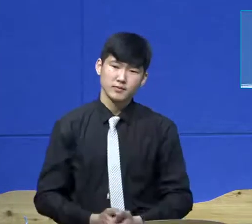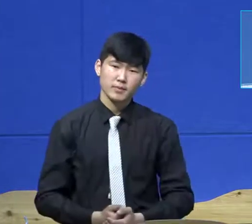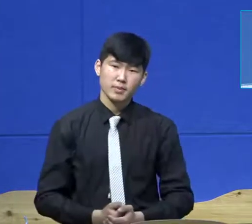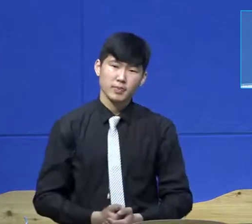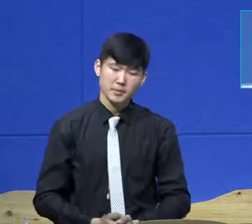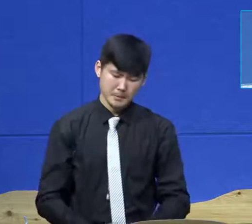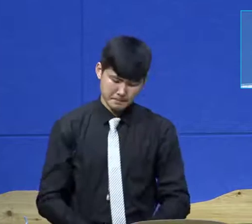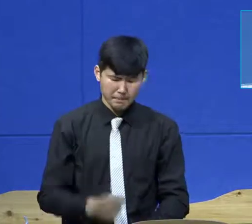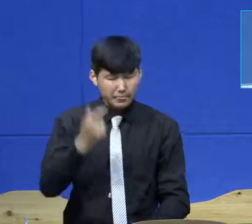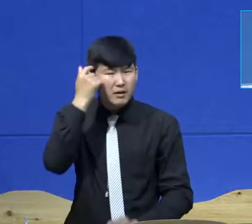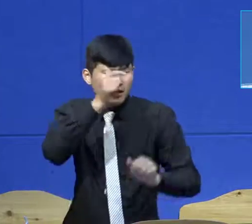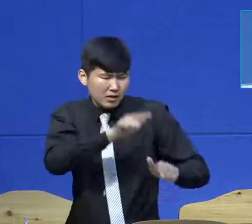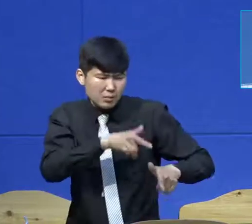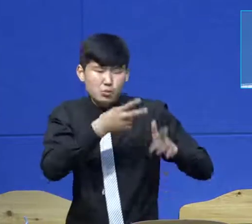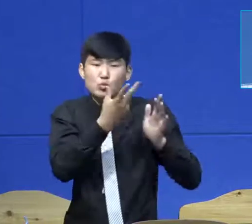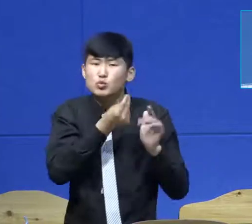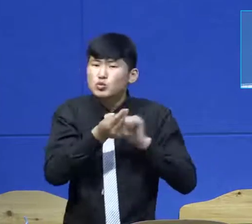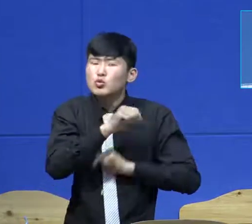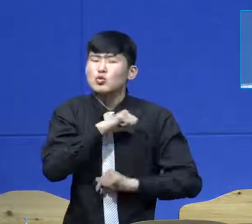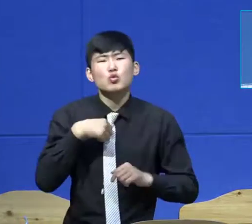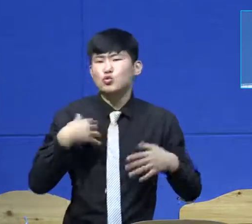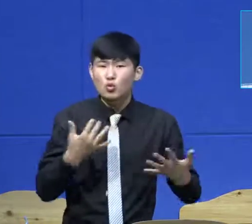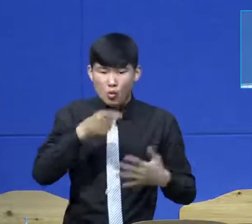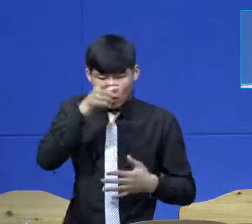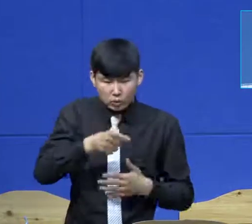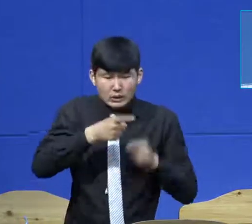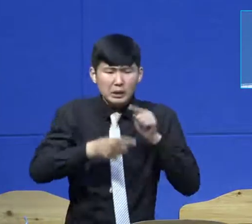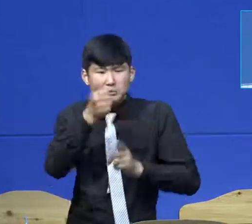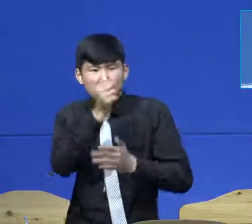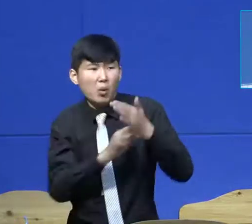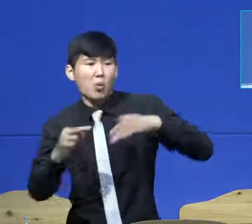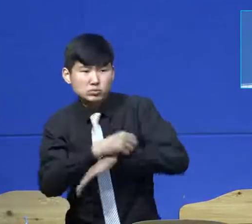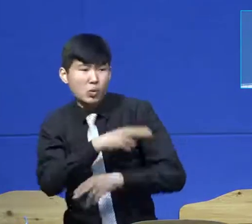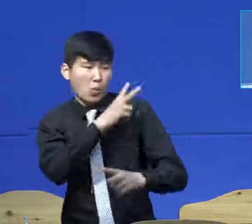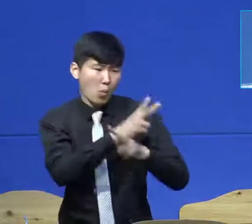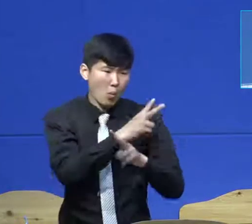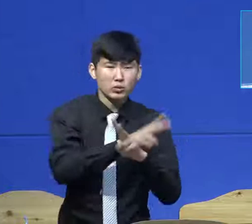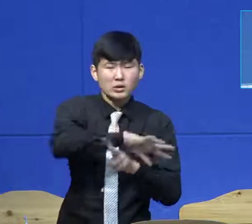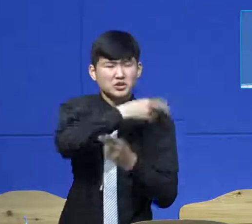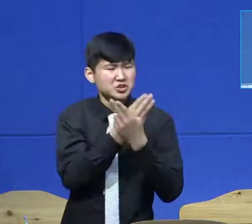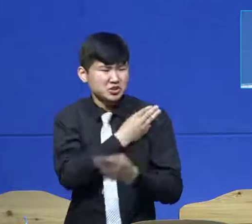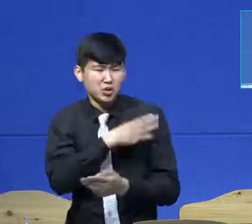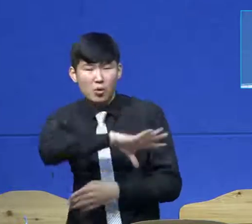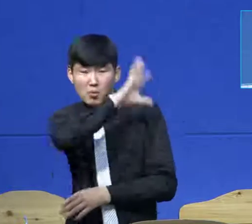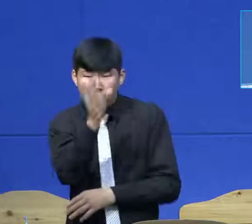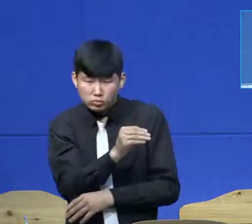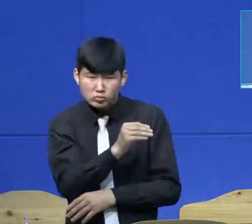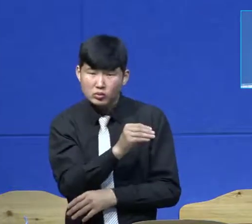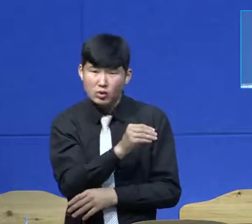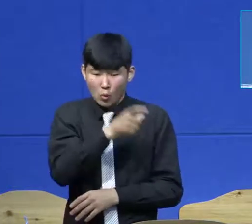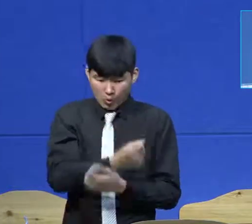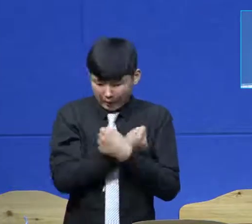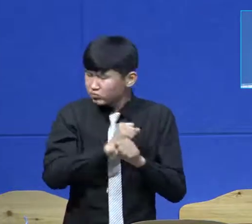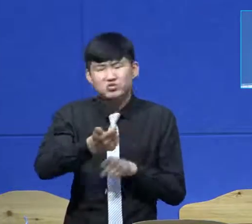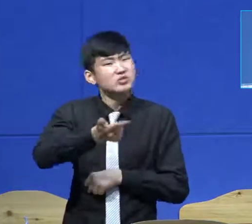Хамгийн гайхалтай үнэн өөрөө юу вэ? Хүний ямар ч үйлс, хууль, шашинлаг ямар ч үйлдэлээр ясанчлаар хүн